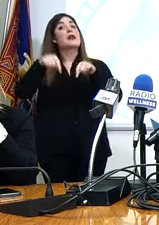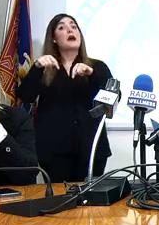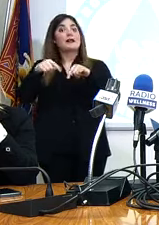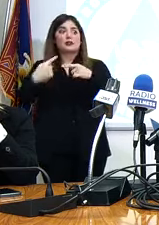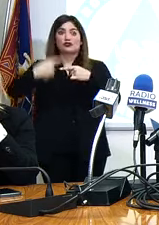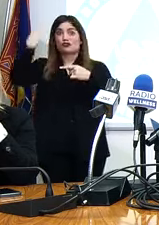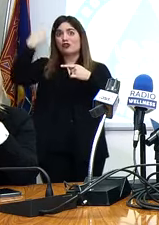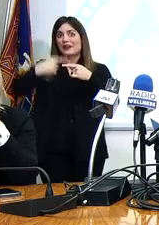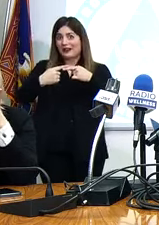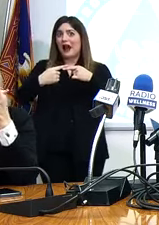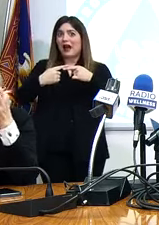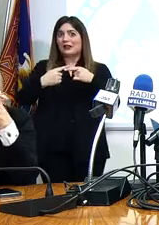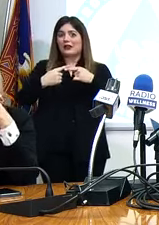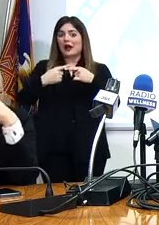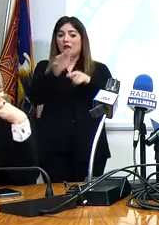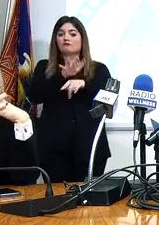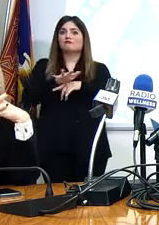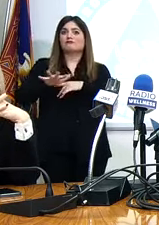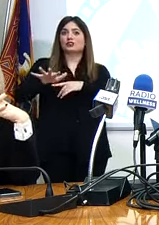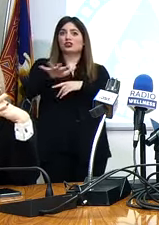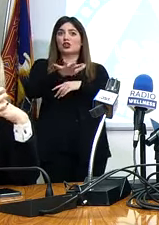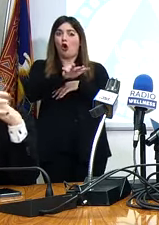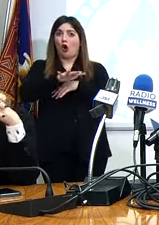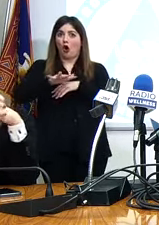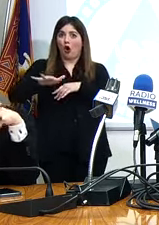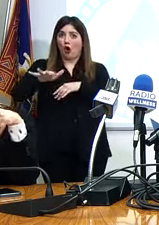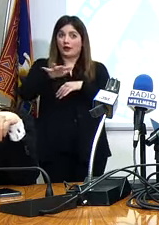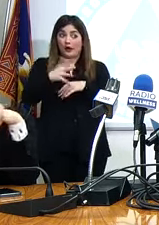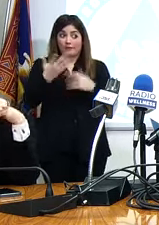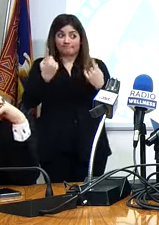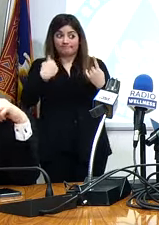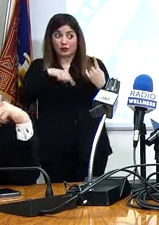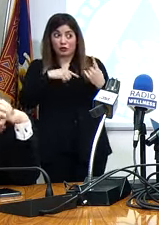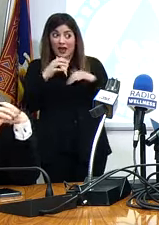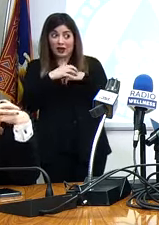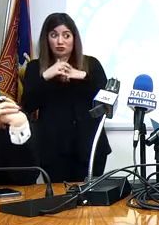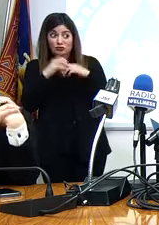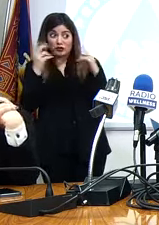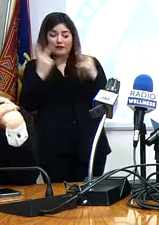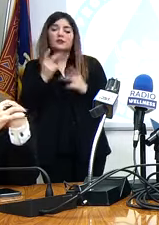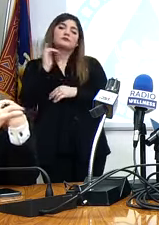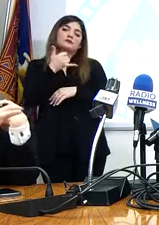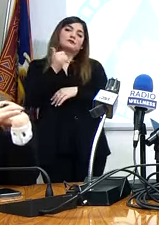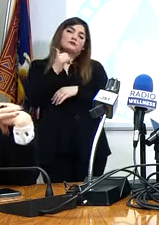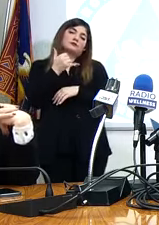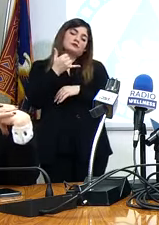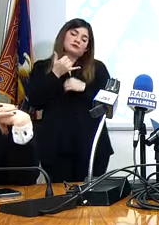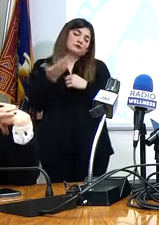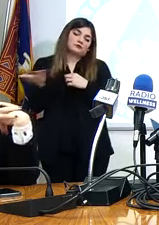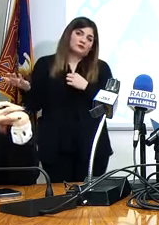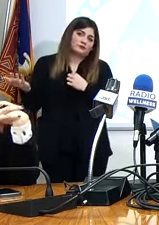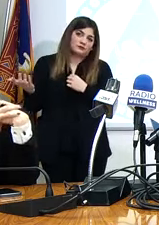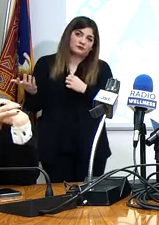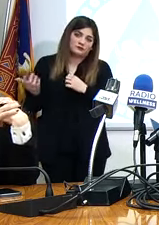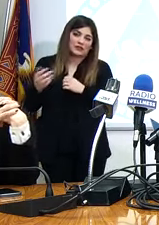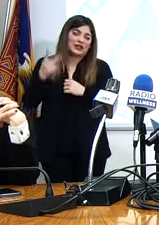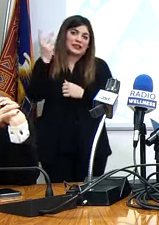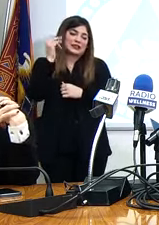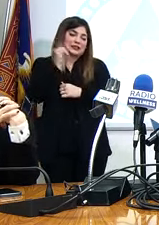di riclassificazione. Ci attendiamo l'arancione, sì, immagino. Penso lo diamo per sì. scontato. Ma insomma, guardate, sì, perché